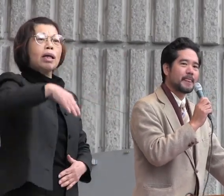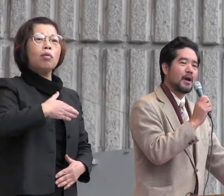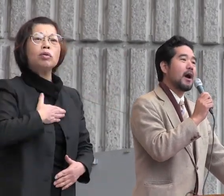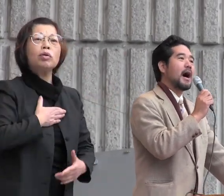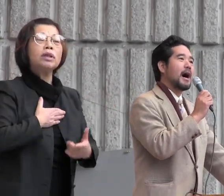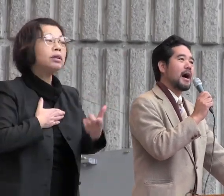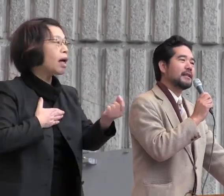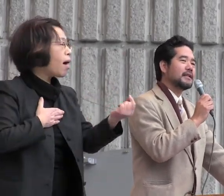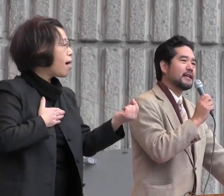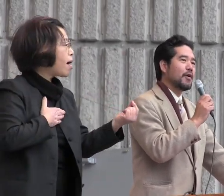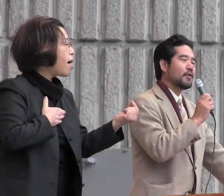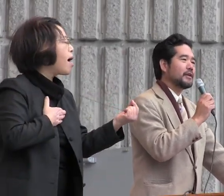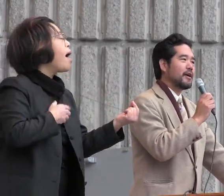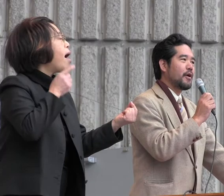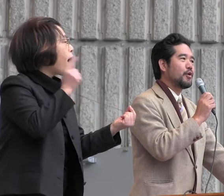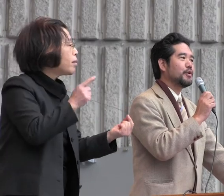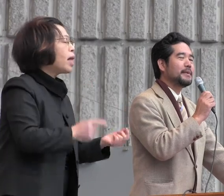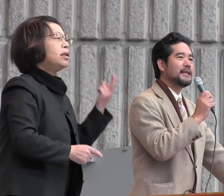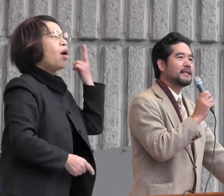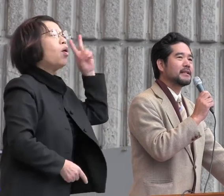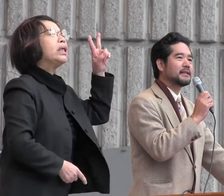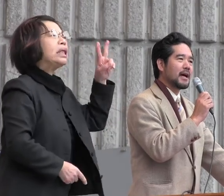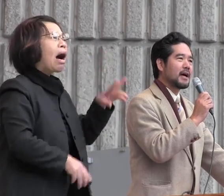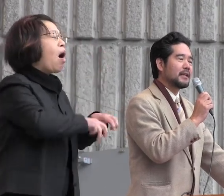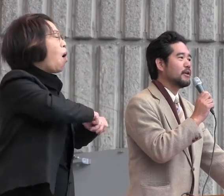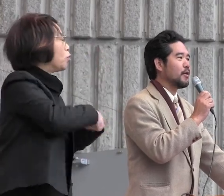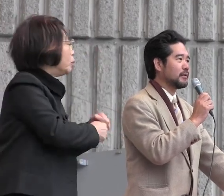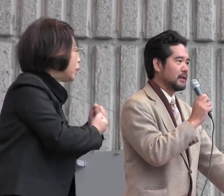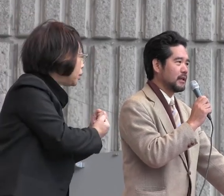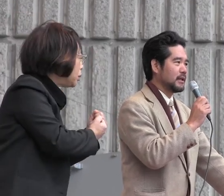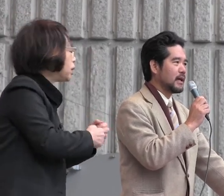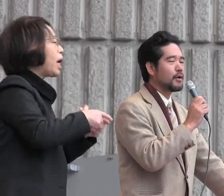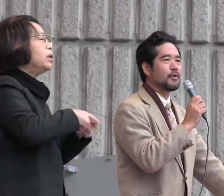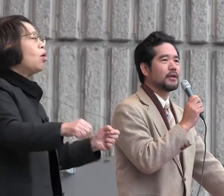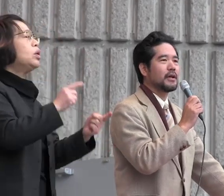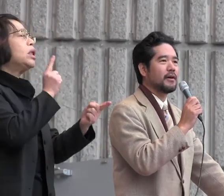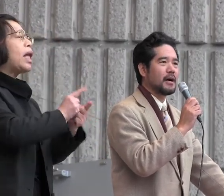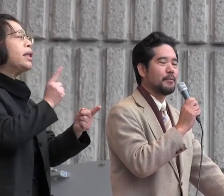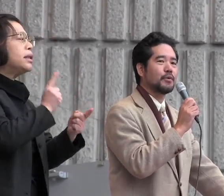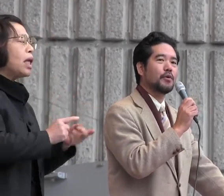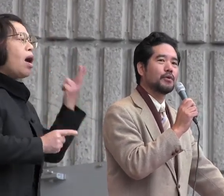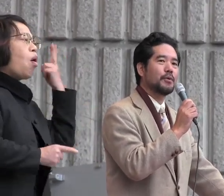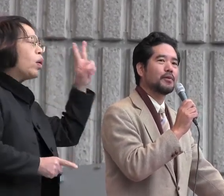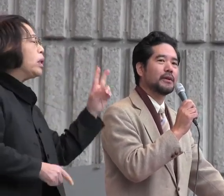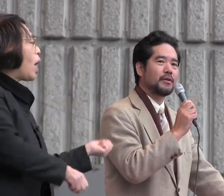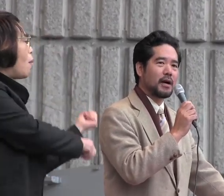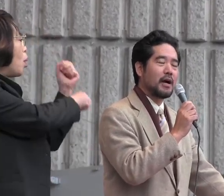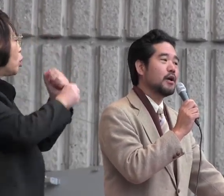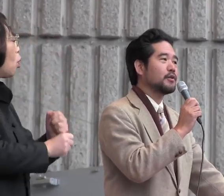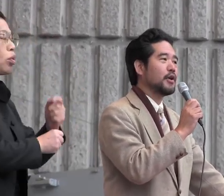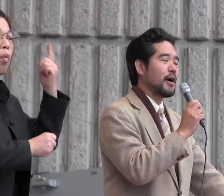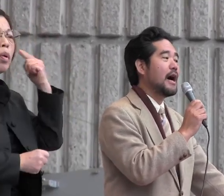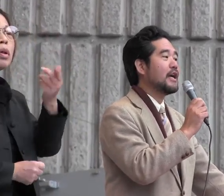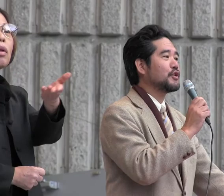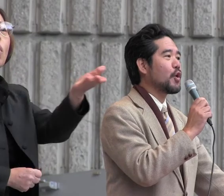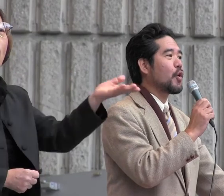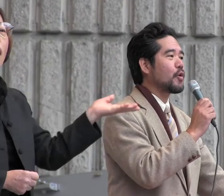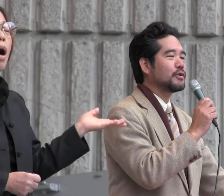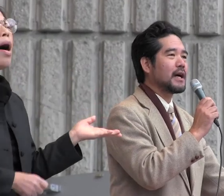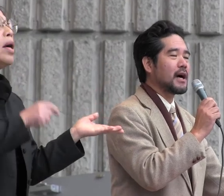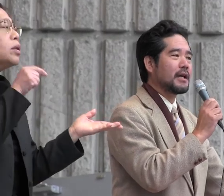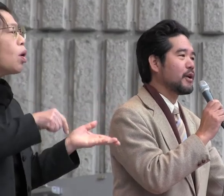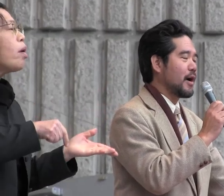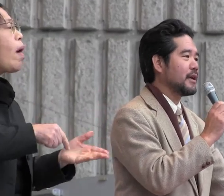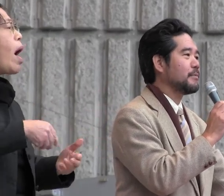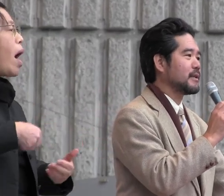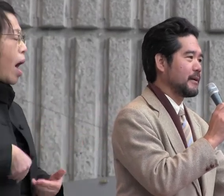か？あんなに沖縄を踏みにじった日本になぜ沖縄が戻ろうと思ったのか。それは祖